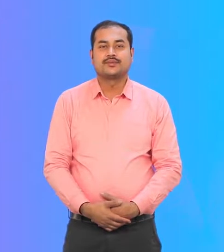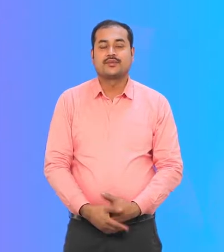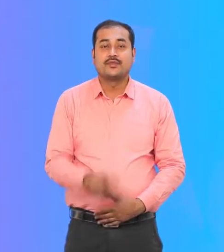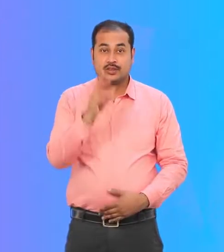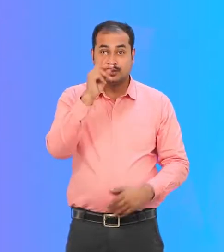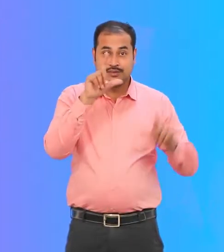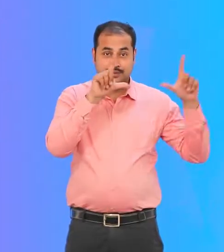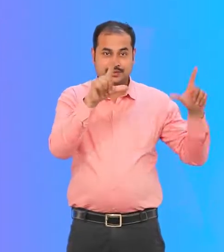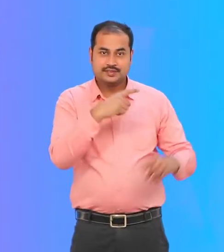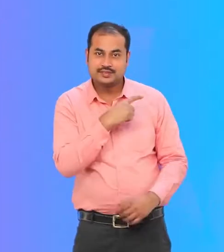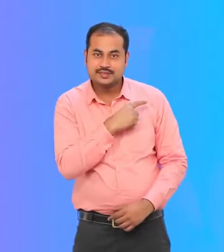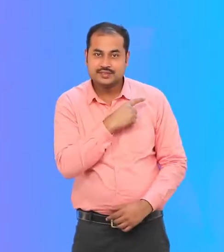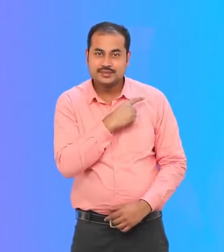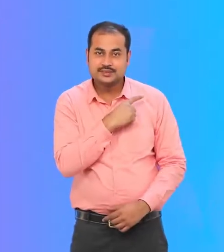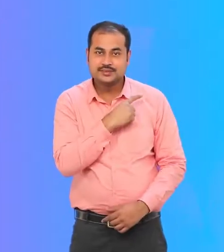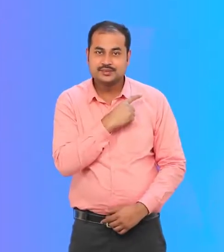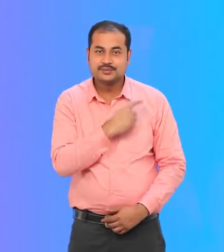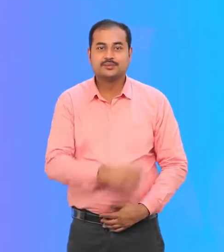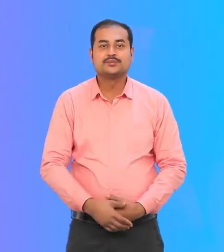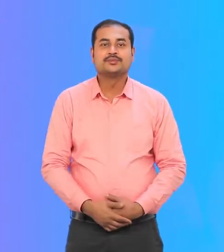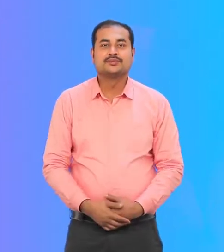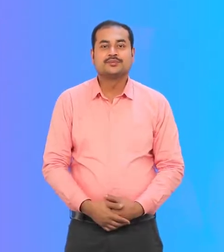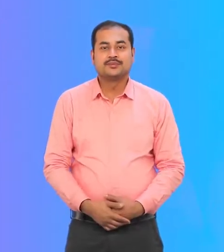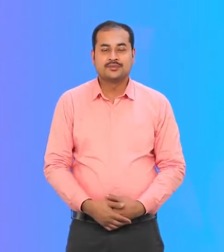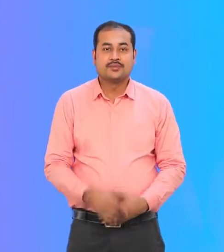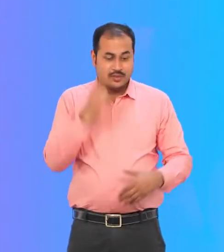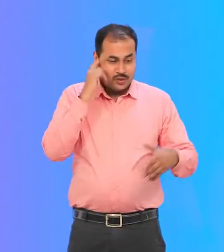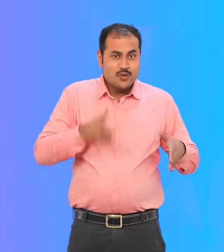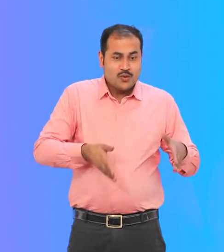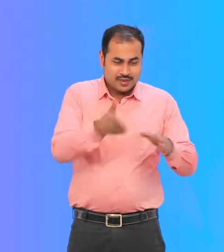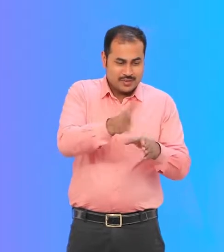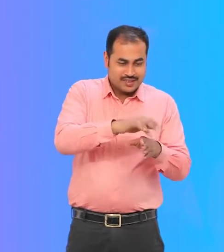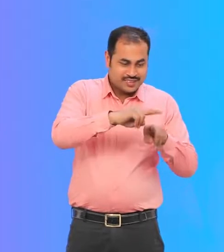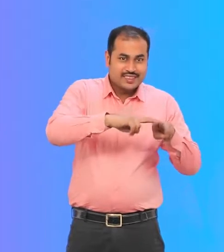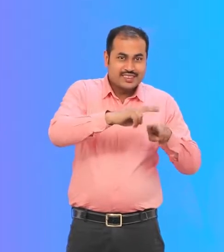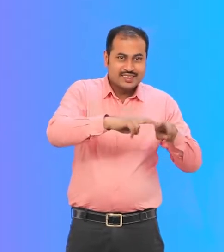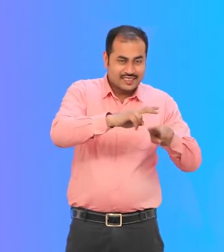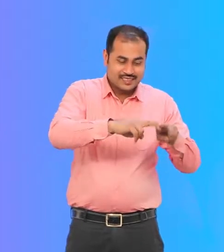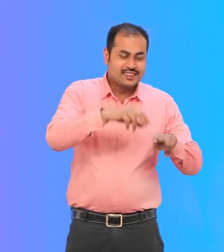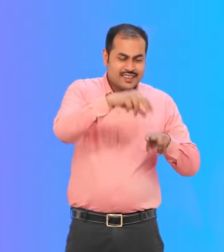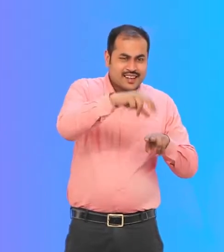कि दूसरे चित्र में टेक्सटाइल रास्ते दिखाए गए हैं अ झाल